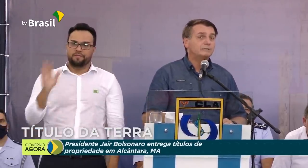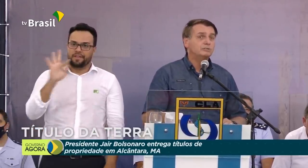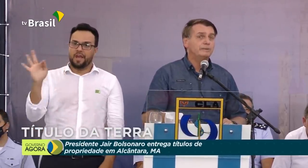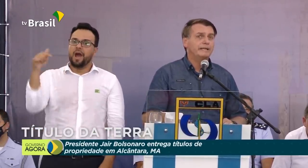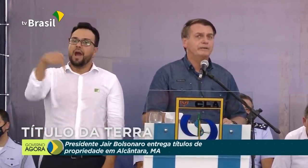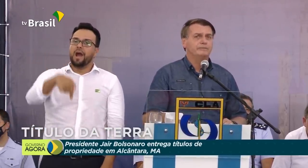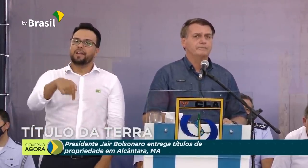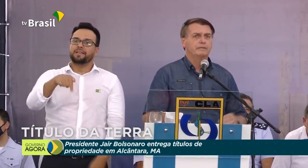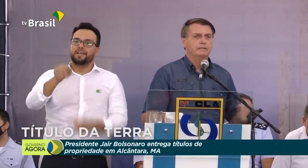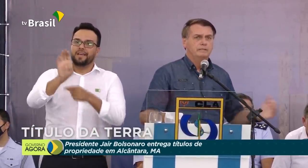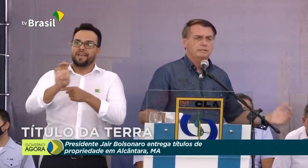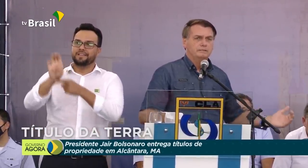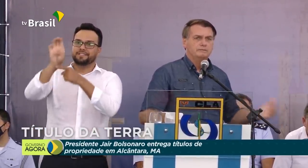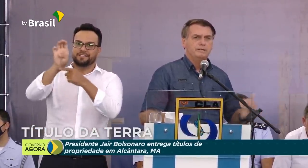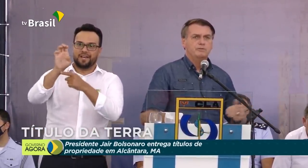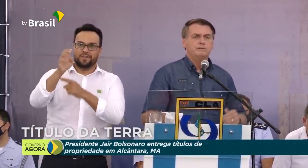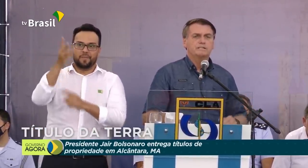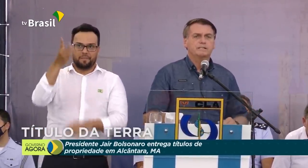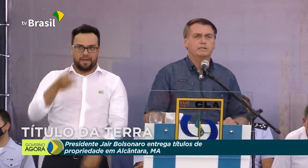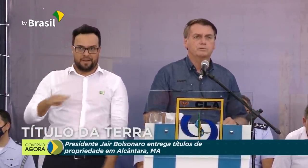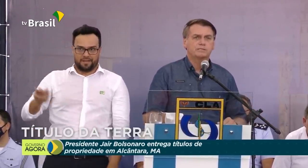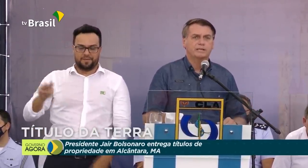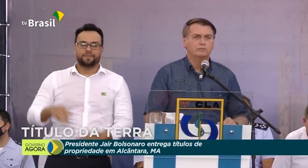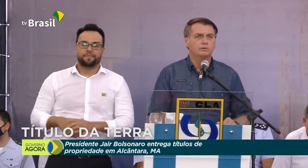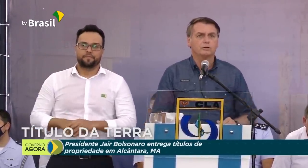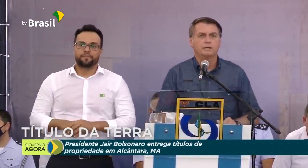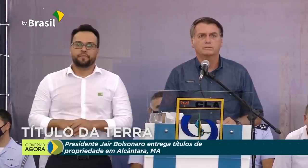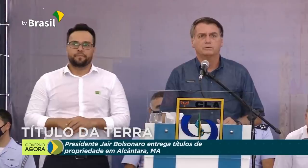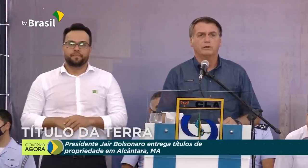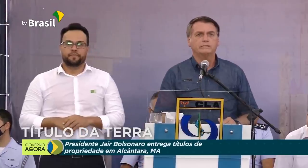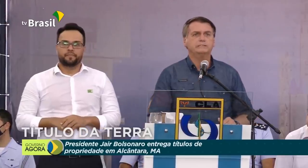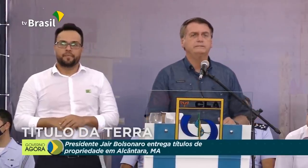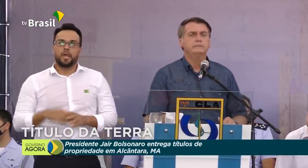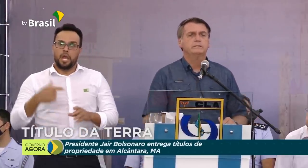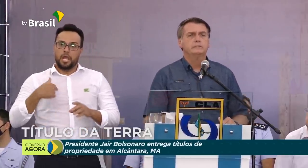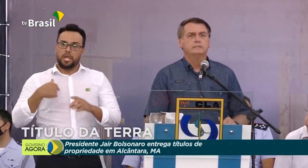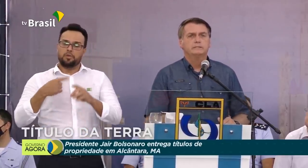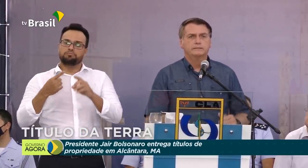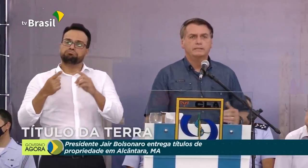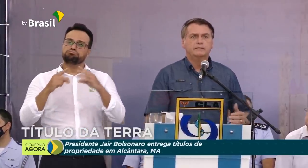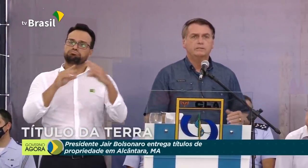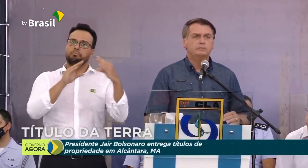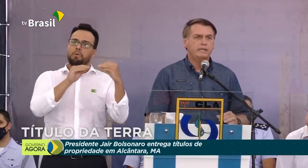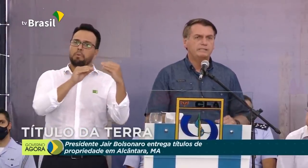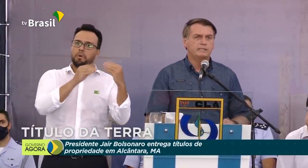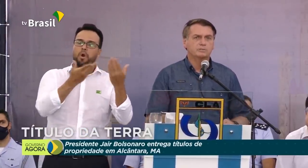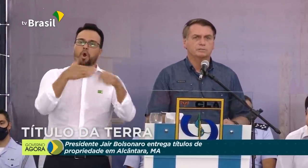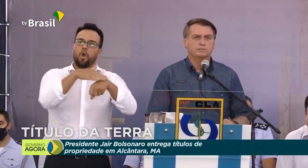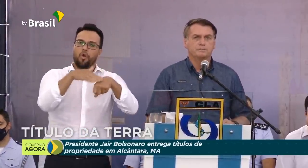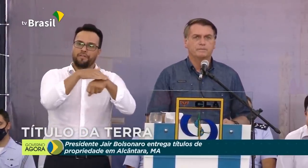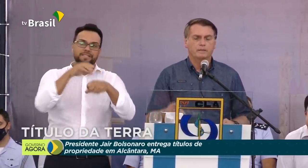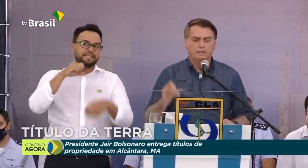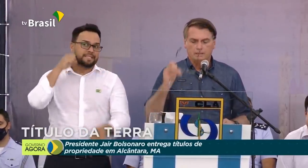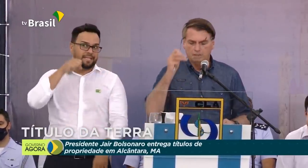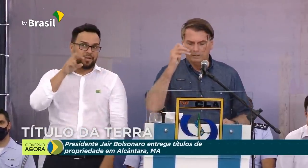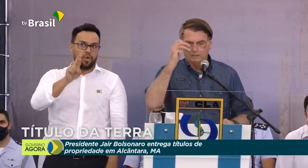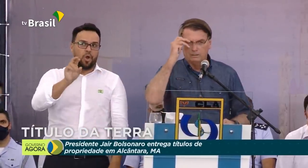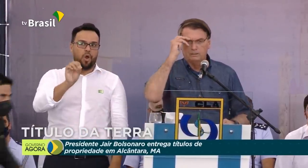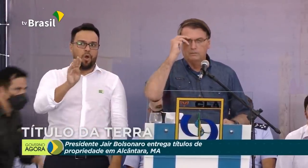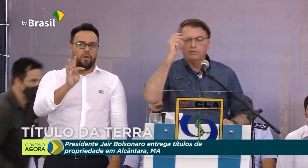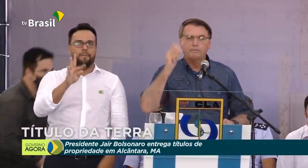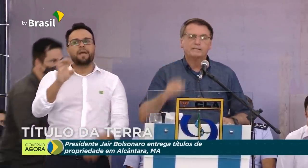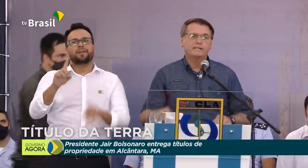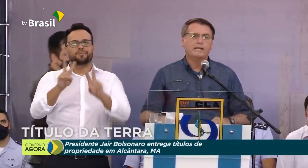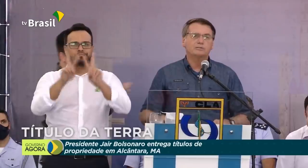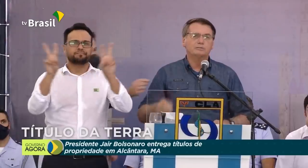estado do Maranhão. Vim conversando com o senador Roberto Rocha, tratando desses assuntos.